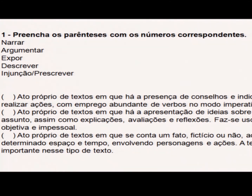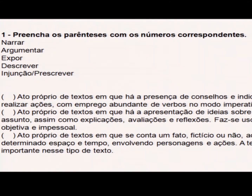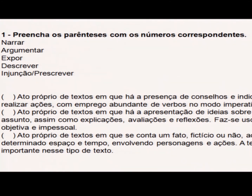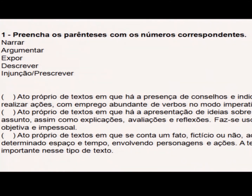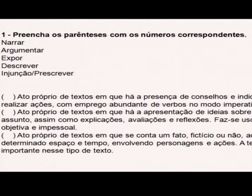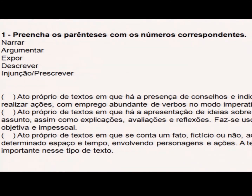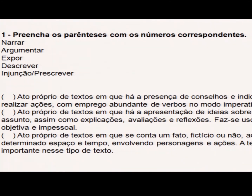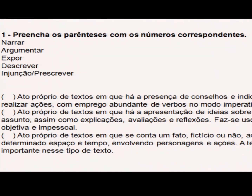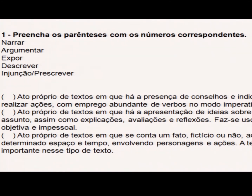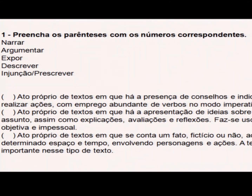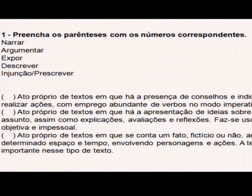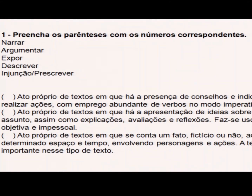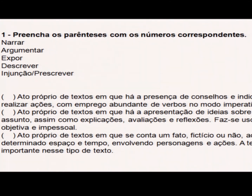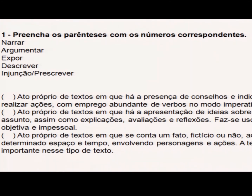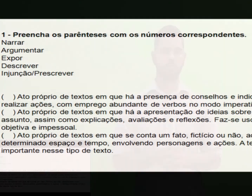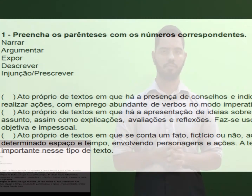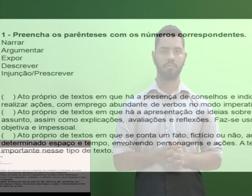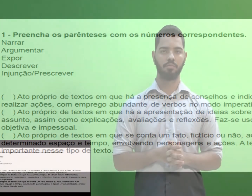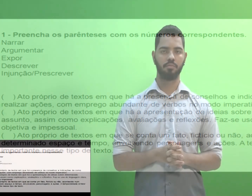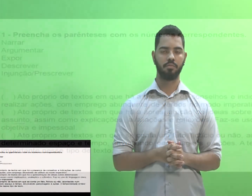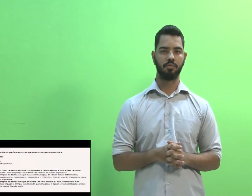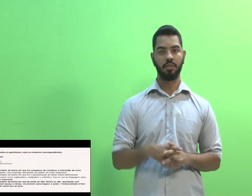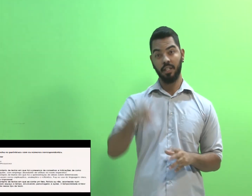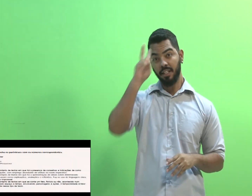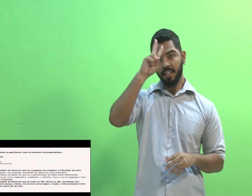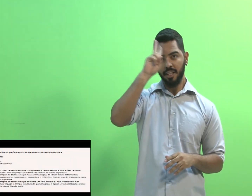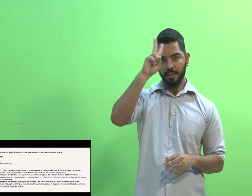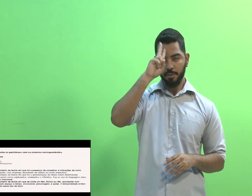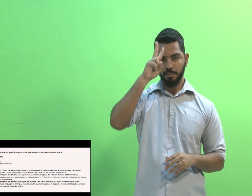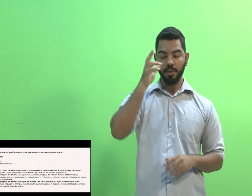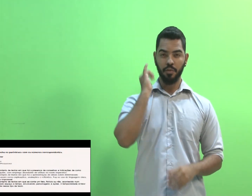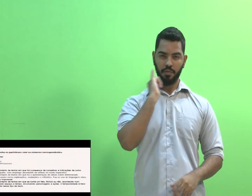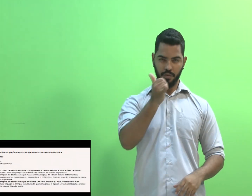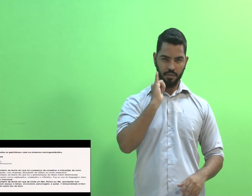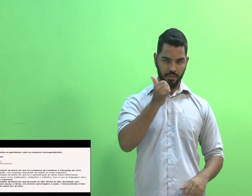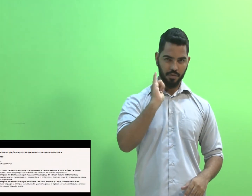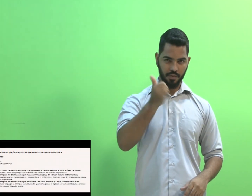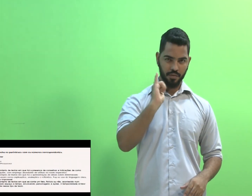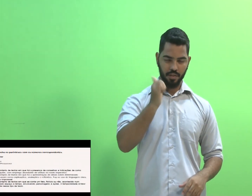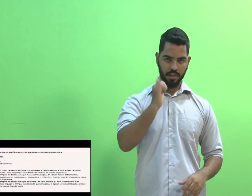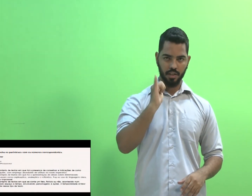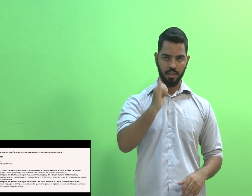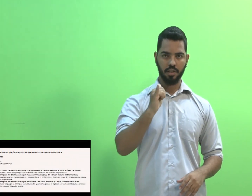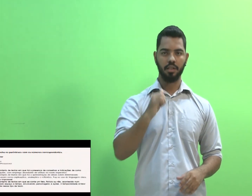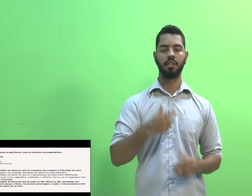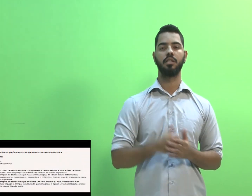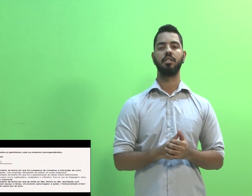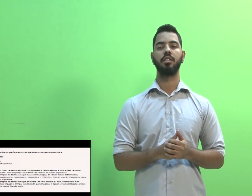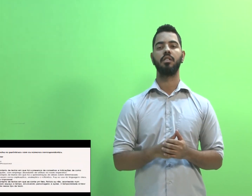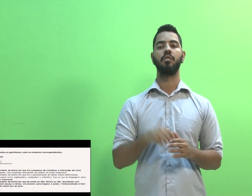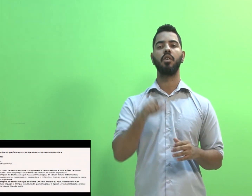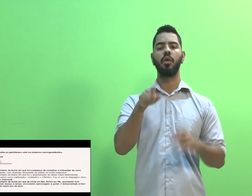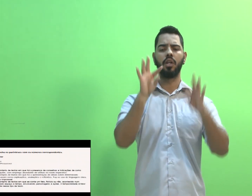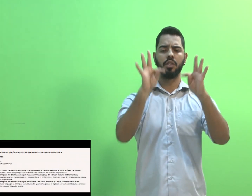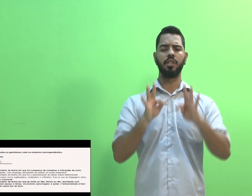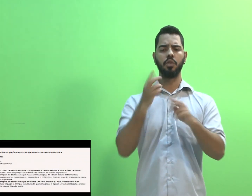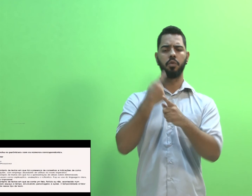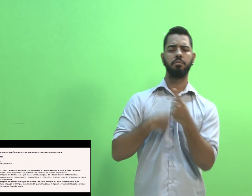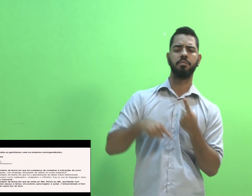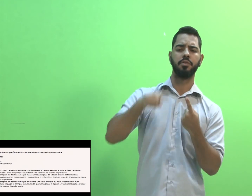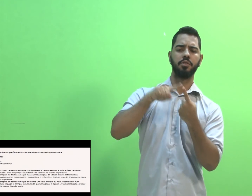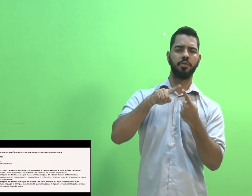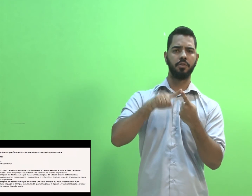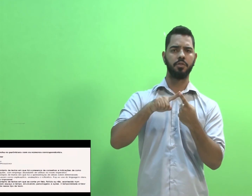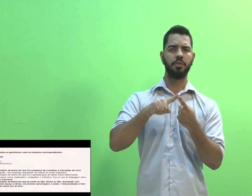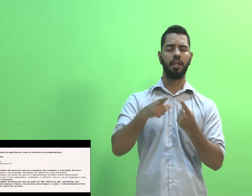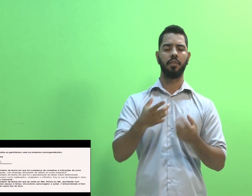para vocês que os textos que mais vão fazer uso da linguagem objetiva, impessoal, não é que vão expor algum